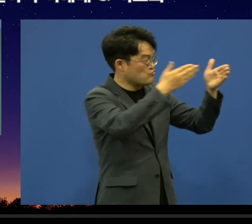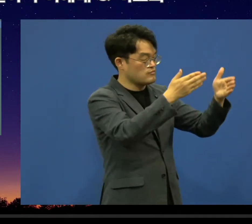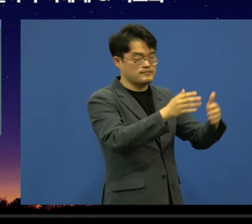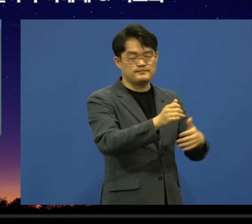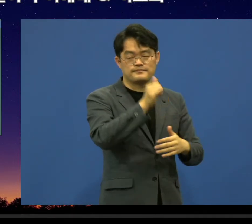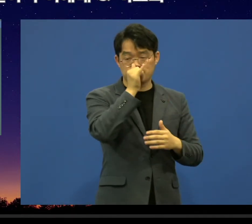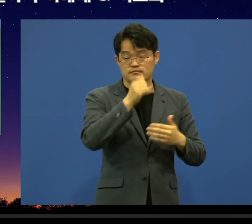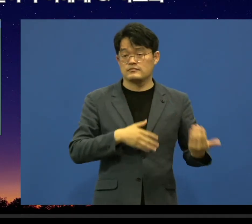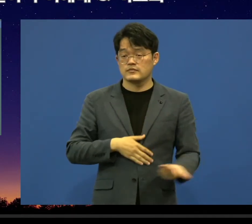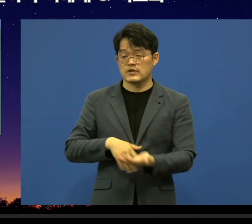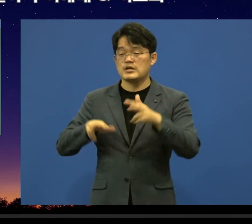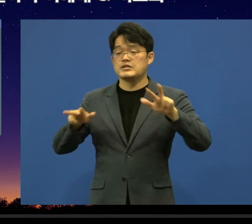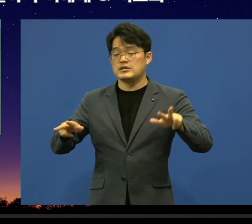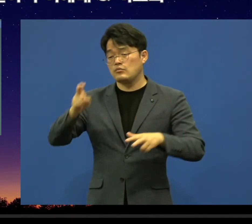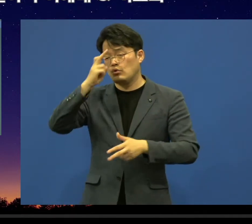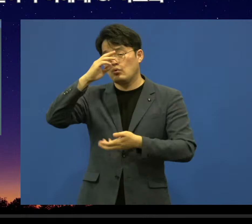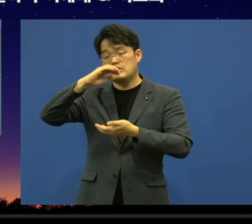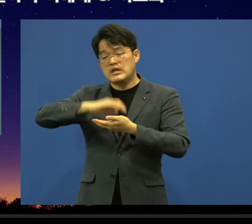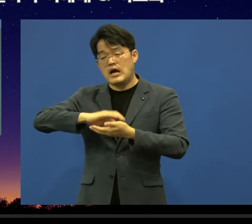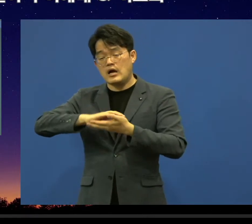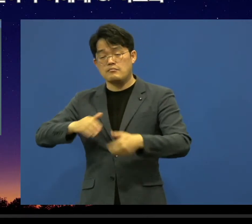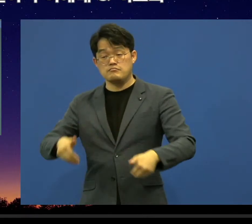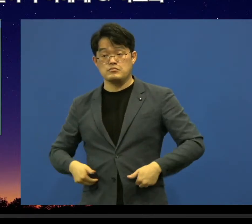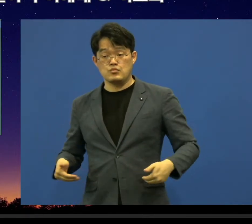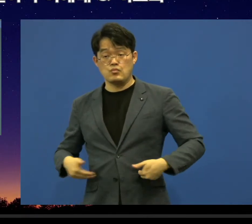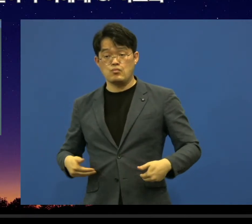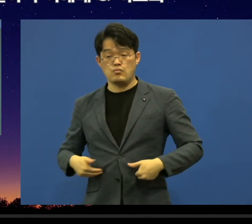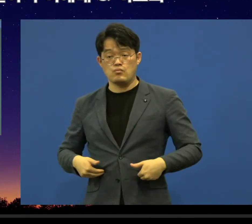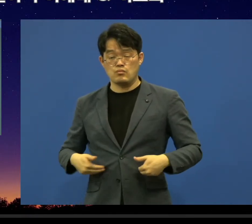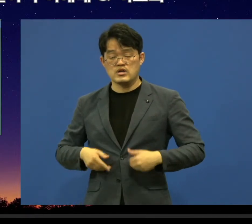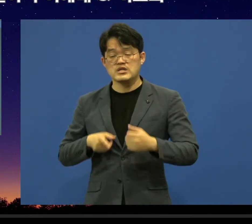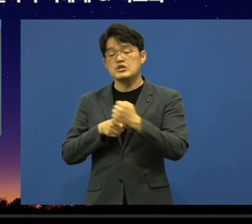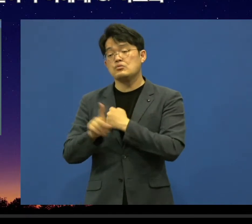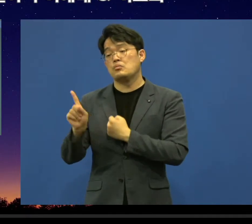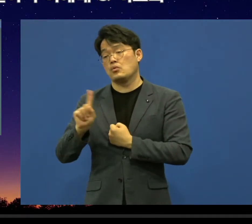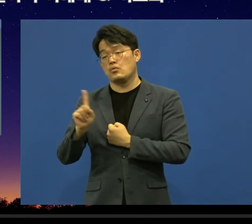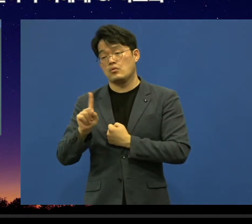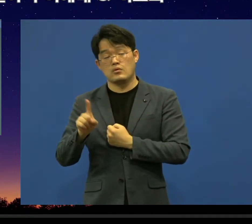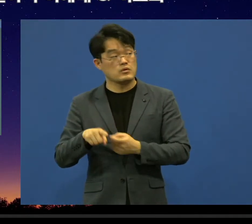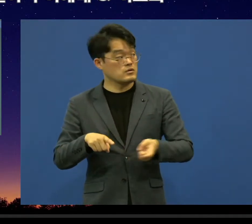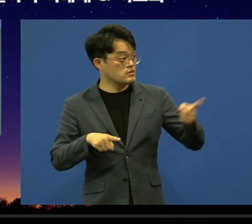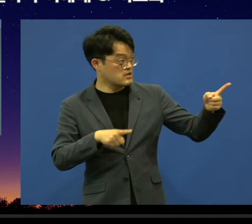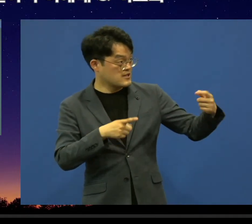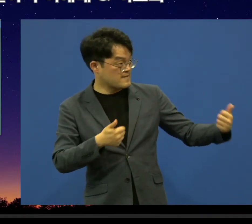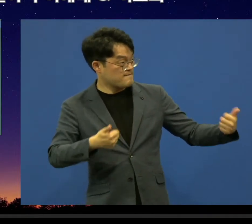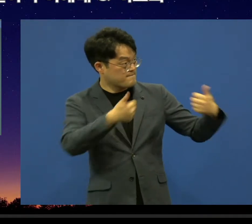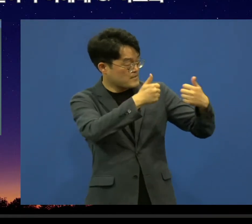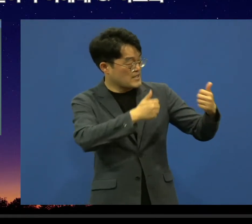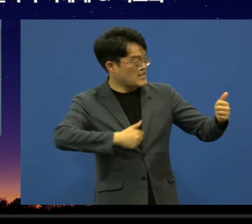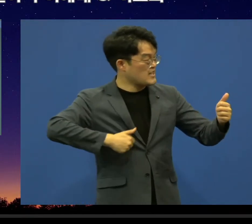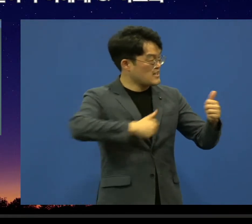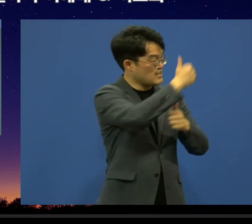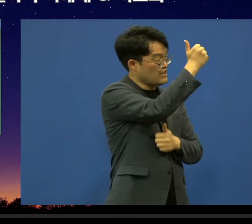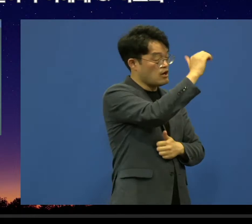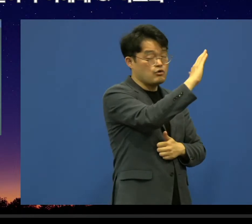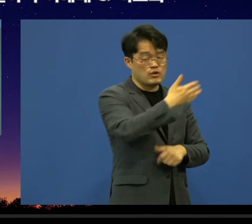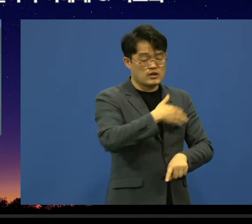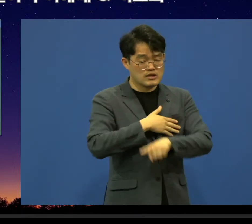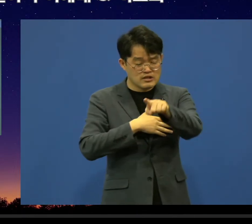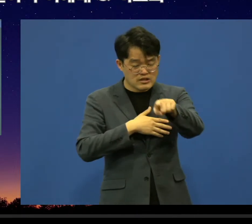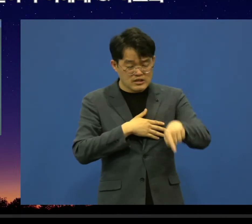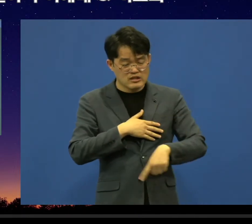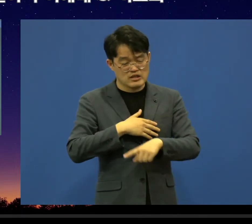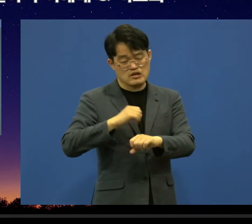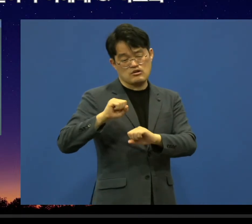도시락이 왜 필요합니까? 골리앗과 같은 이 장수와 싸워야 되는 병사들의 생계를 유지하기